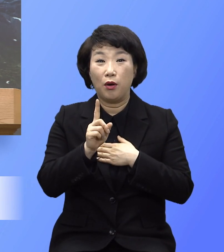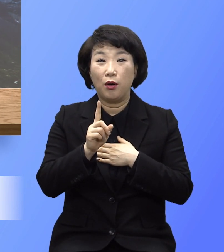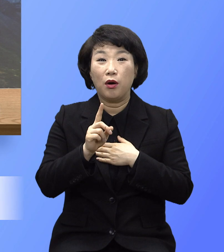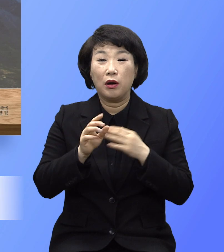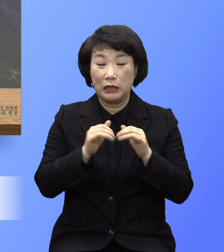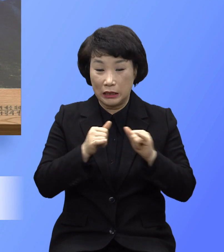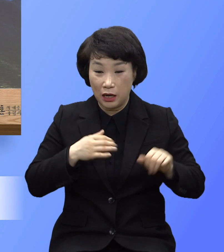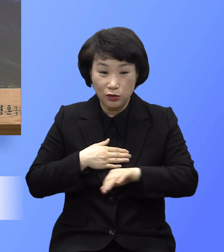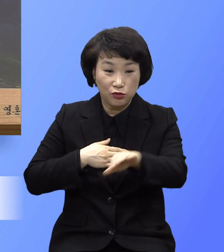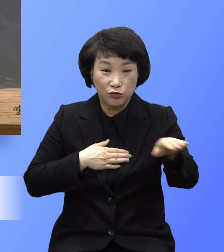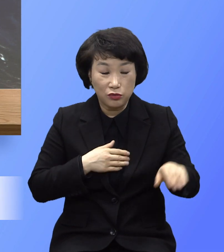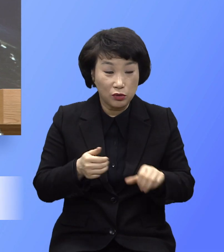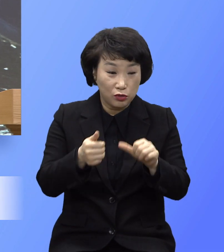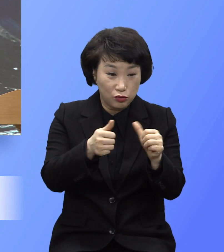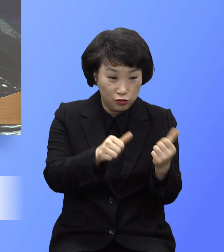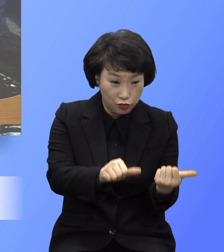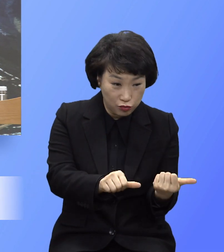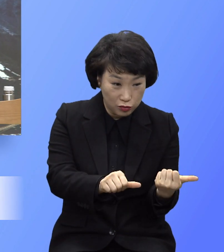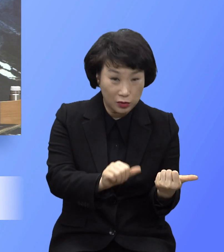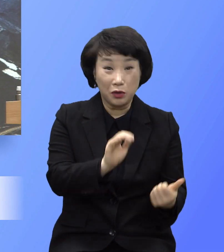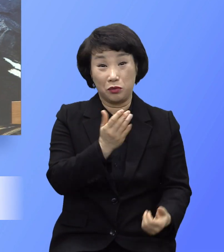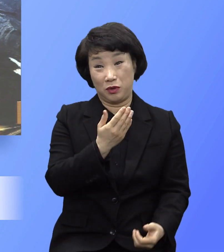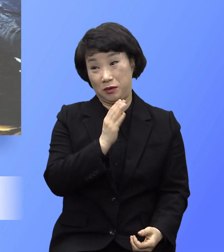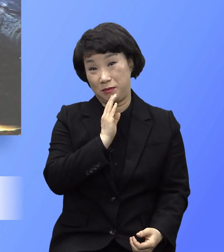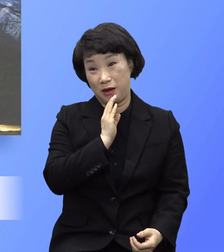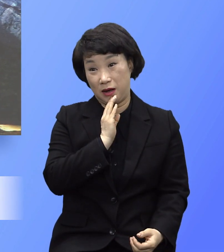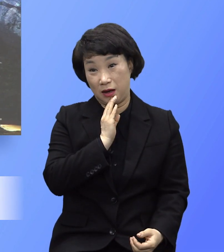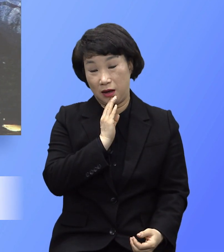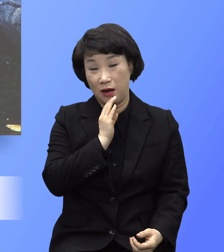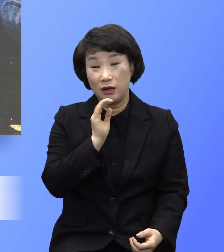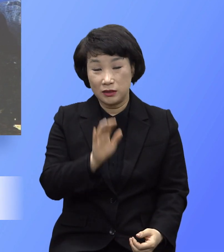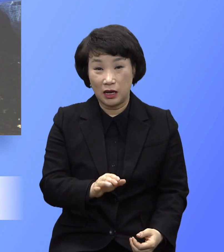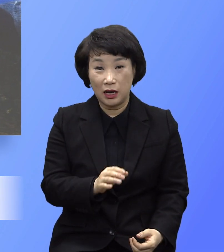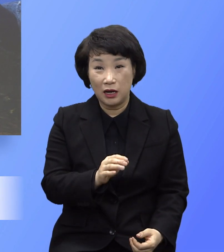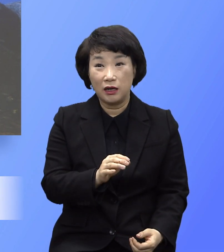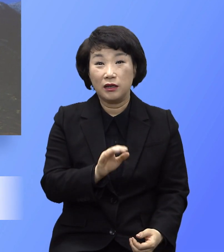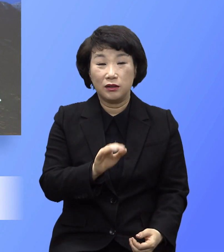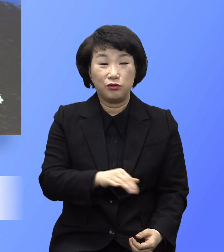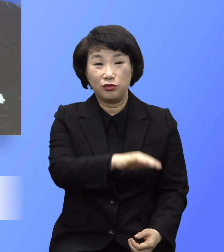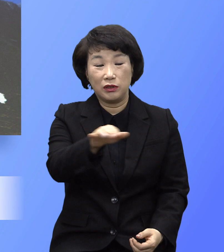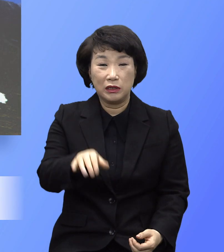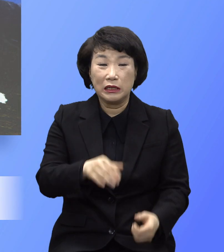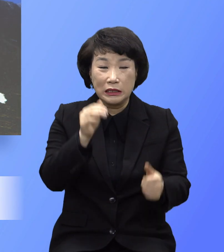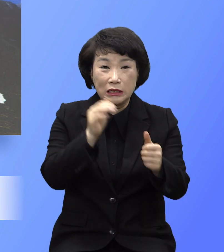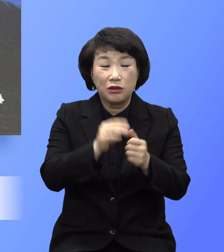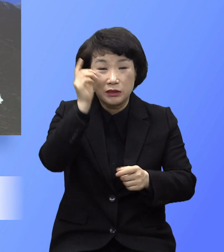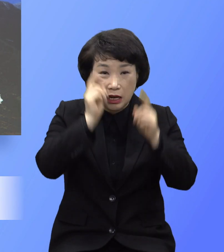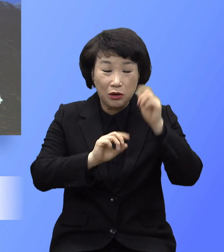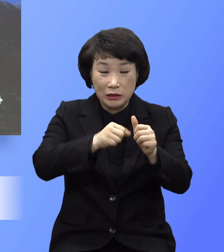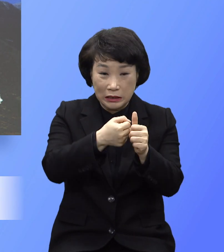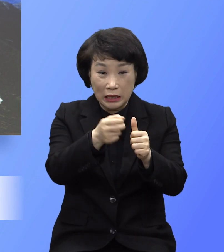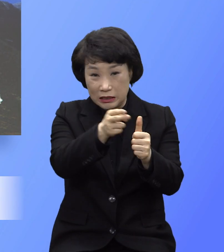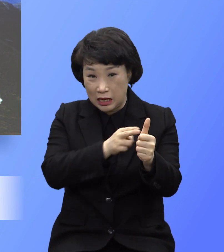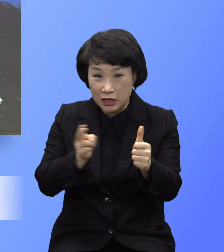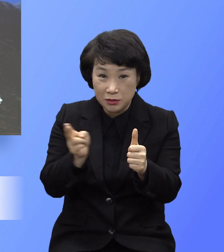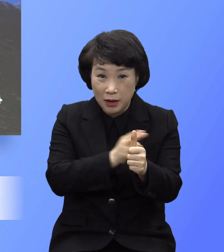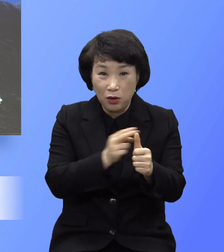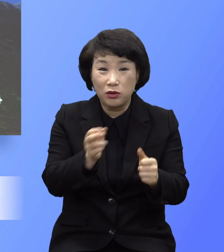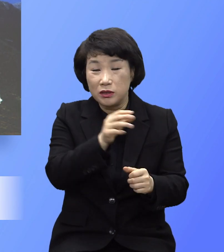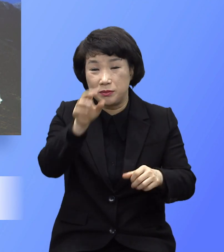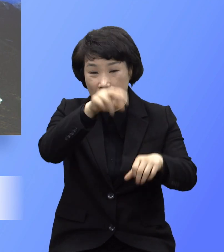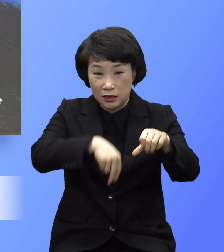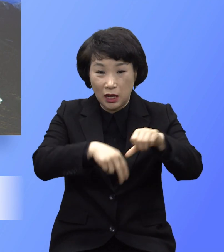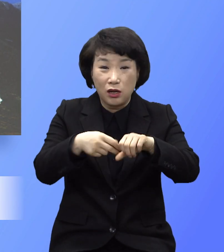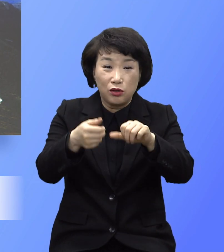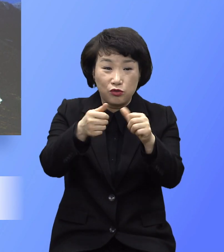우리는 죽을 수 있고 찢기고 상하고 징계받고 채찍에 맞고